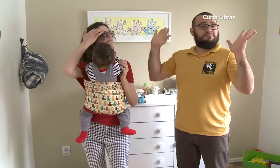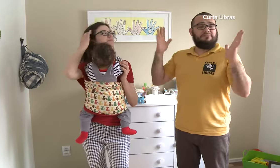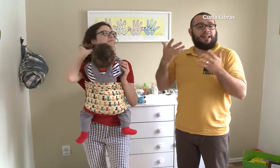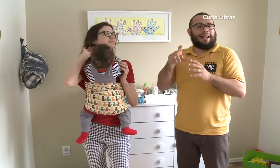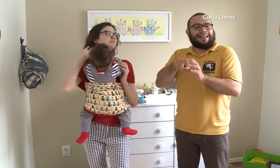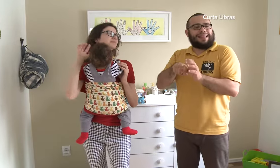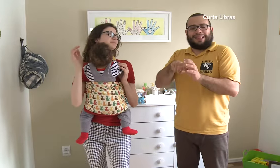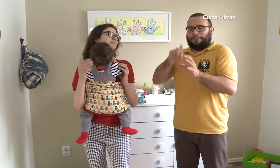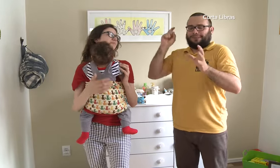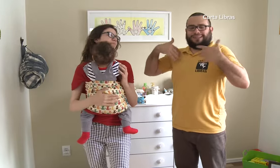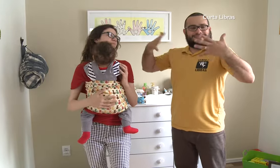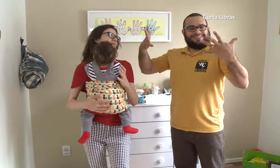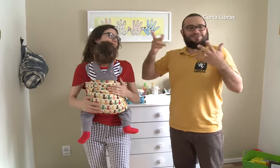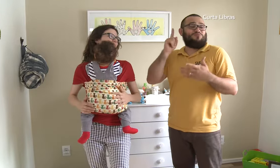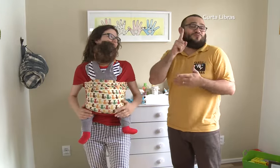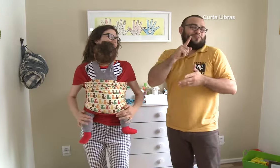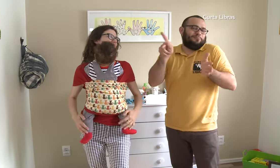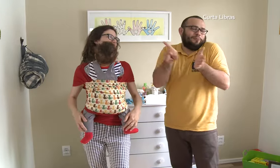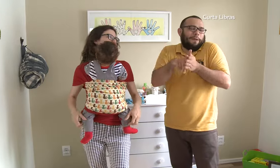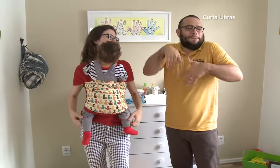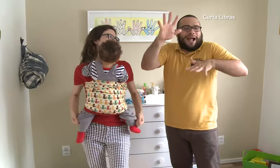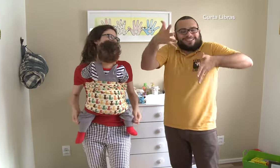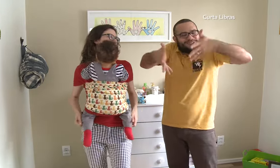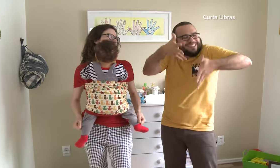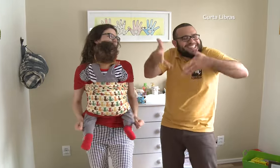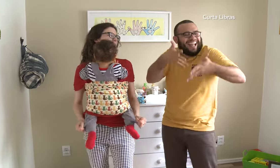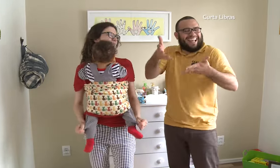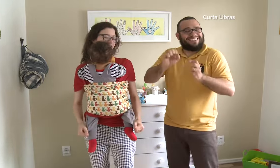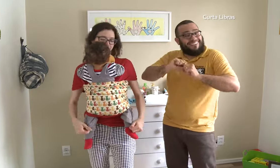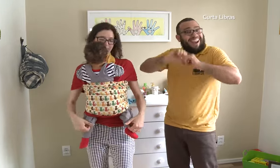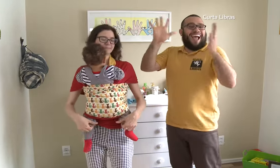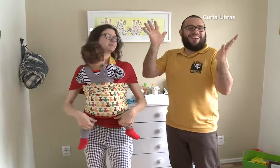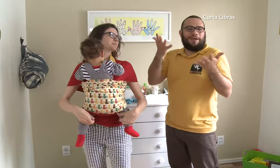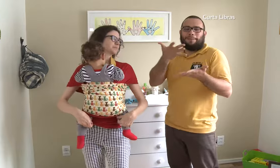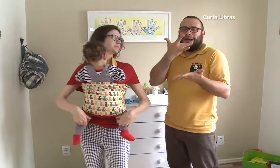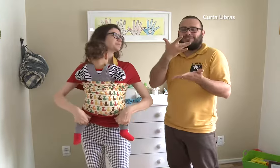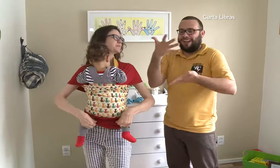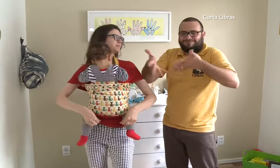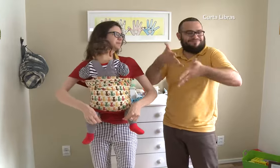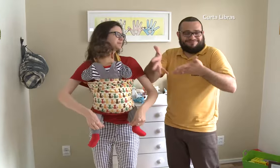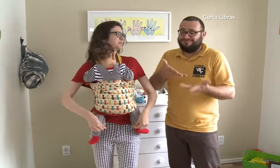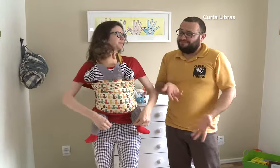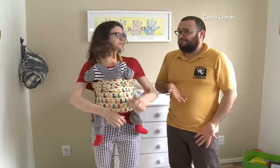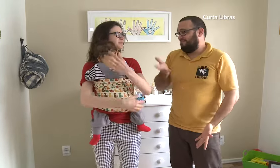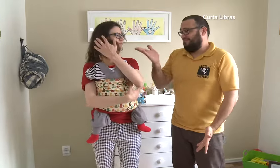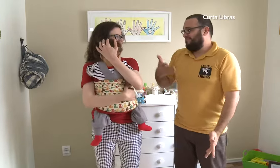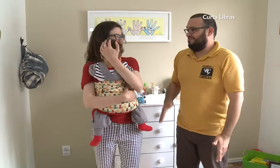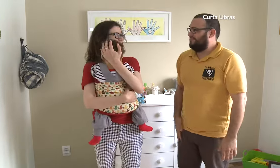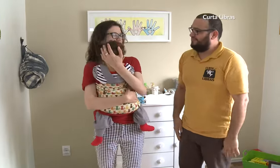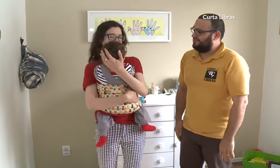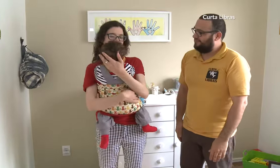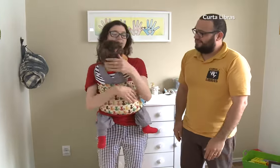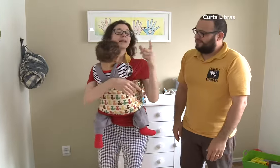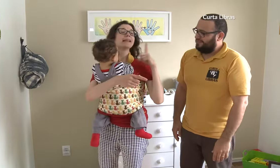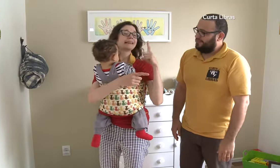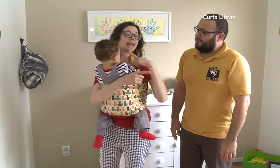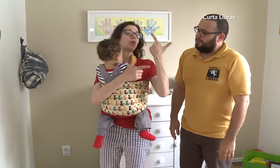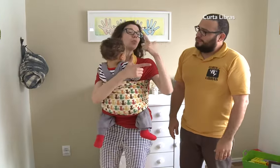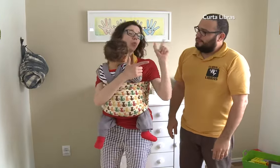uma independência, né? E fica mais fácil porque as pessoas surdas sinalizam e precisam ter as mãos livres. Tem outro tipo